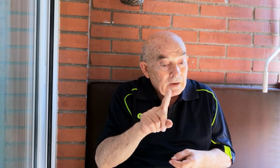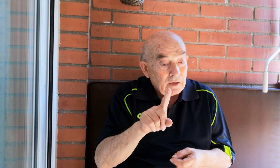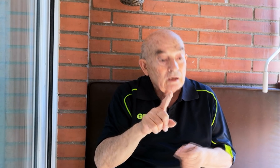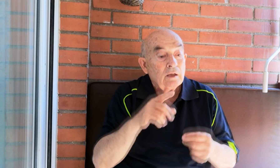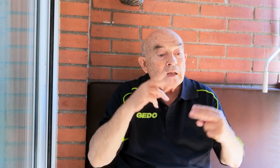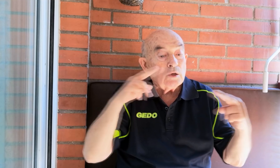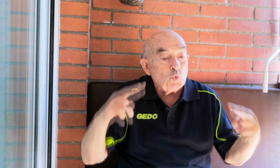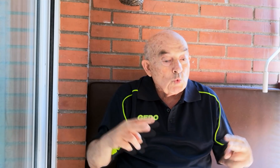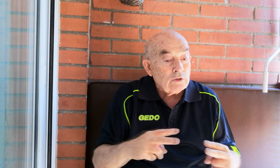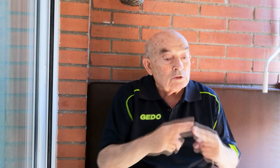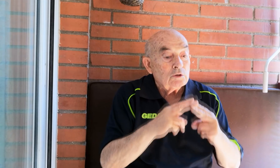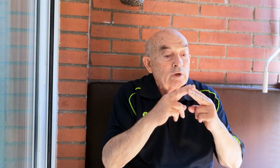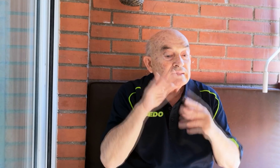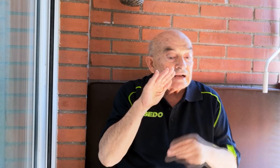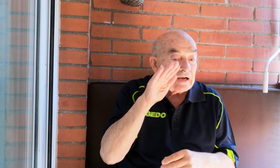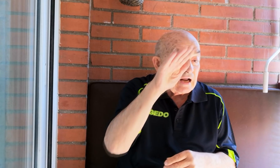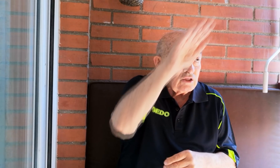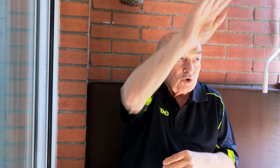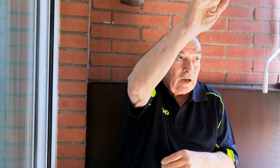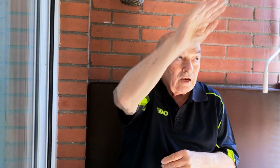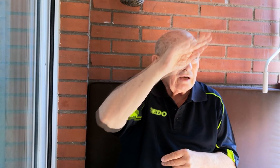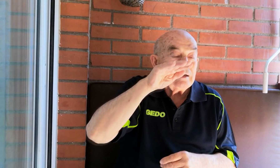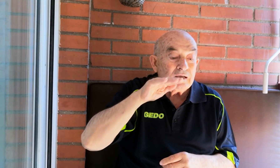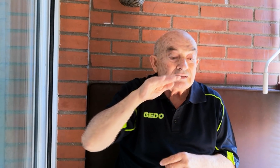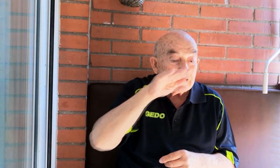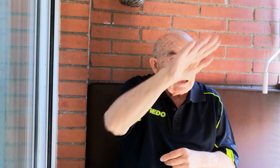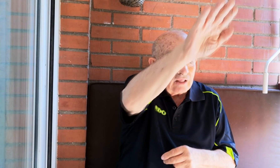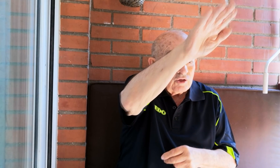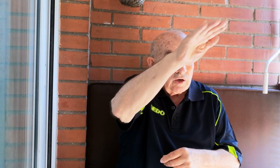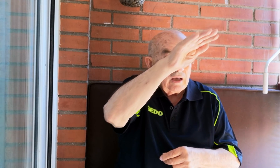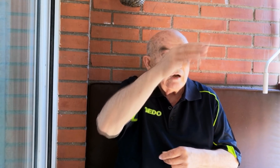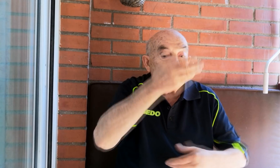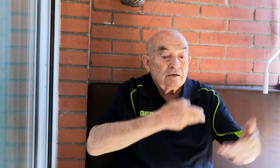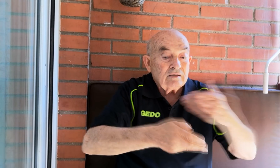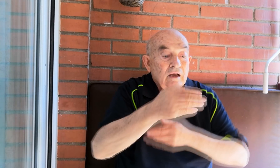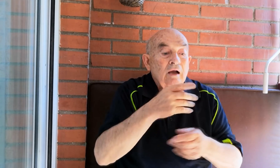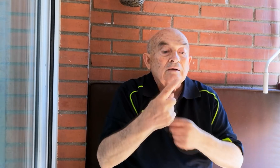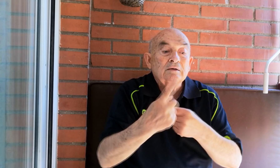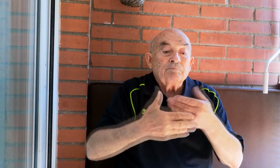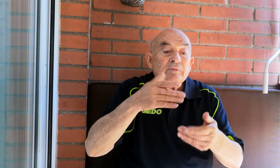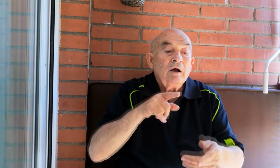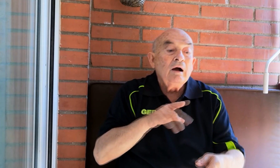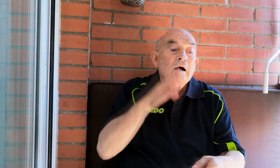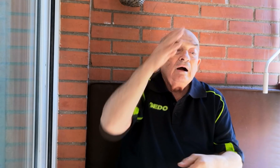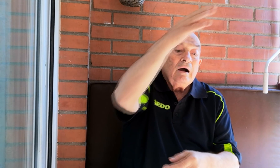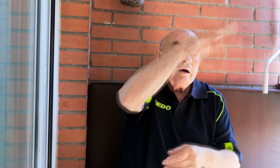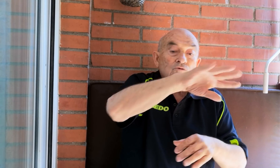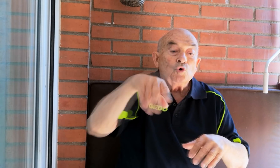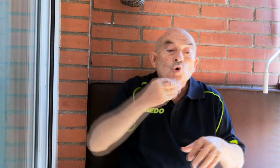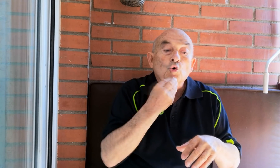Posteriorment vam fer la primera trobada internacional, recordo, on es va fer un intercanvi